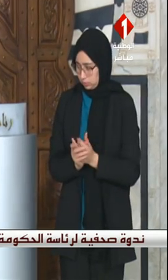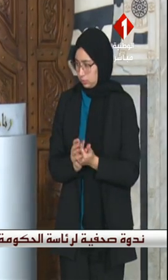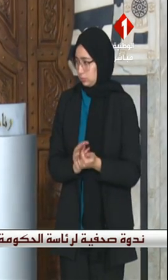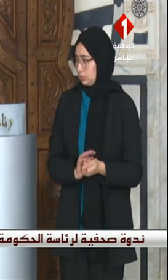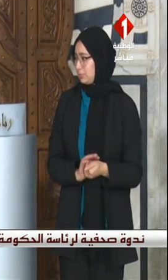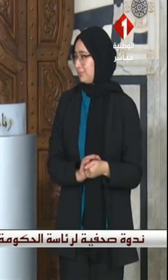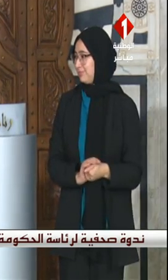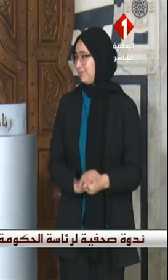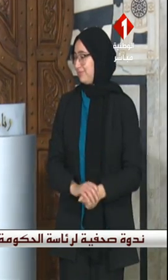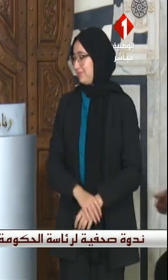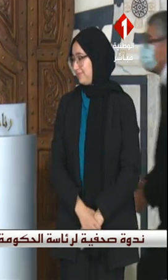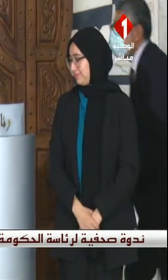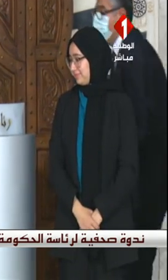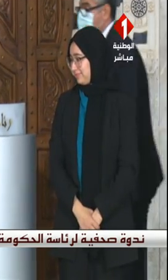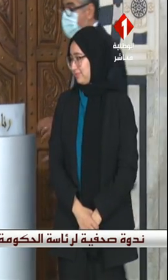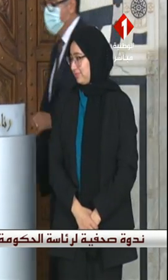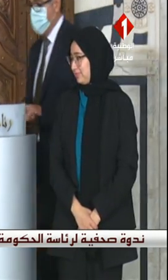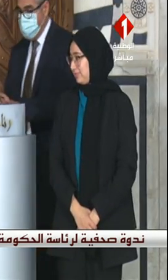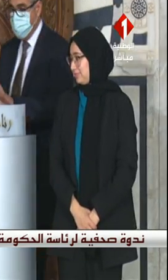هذه ميديكال